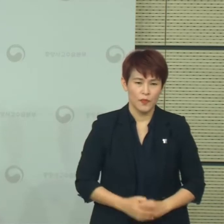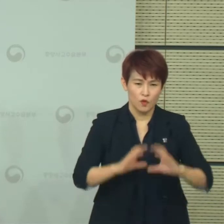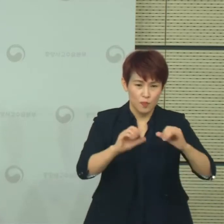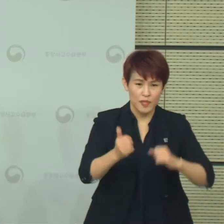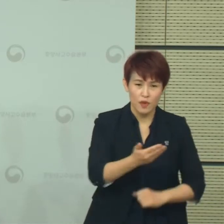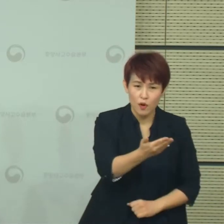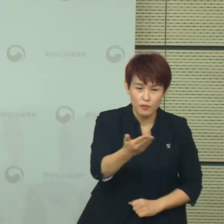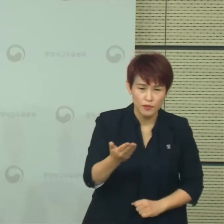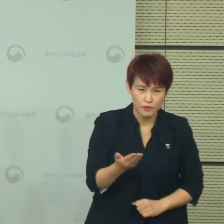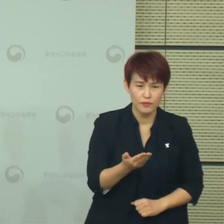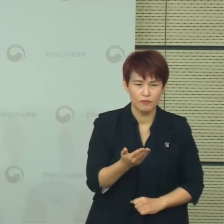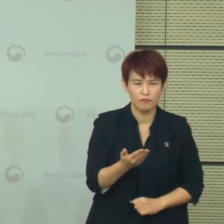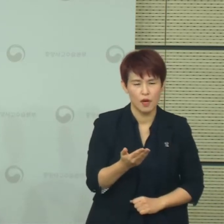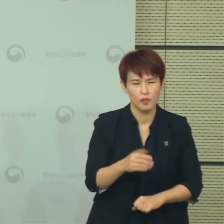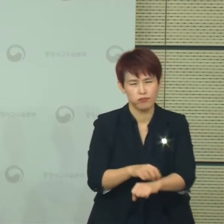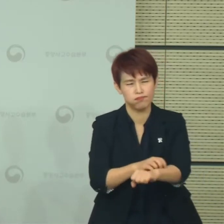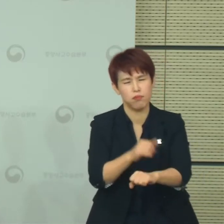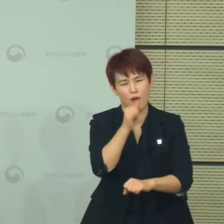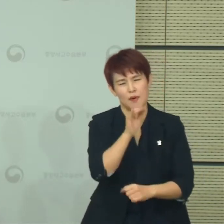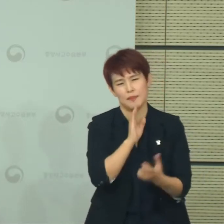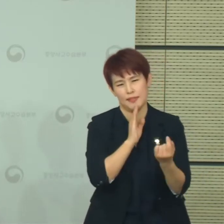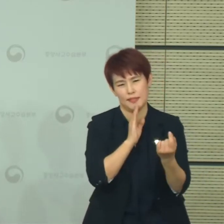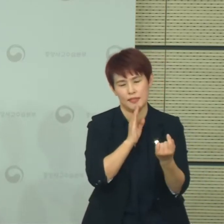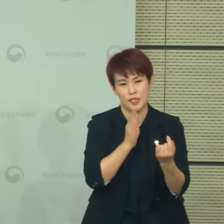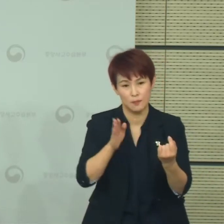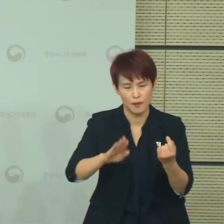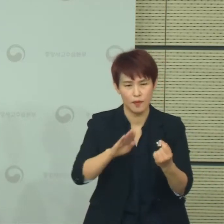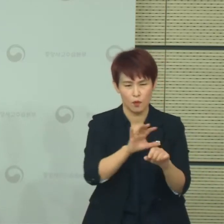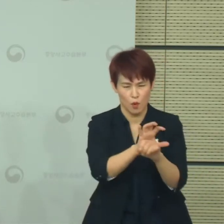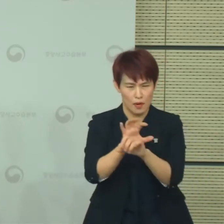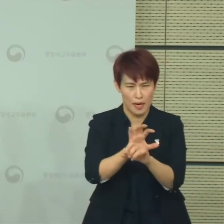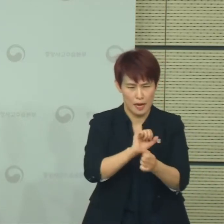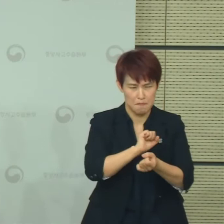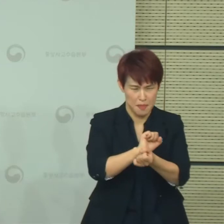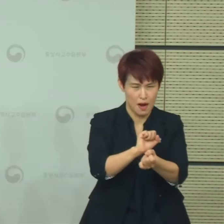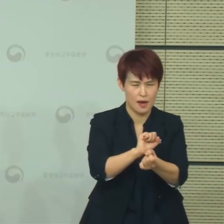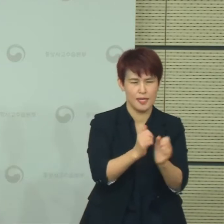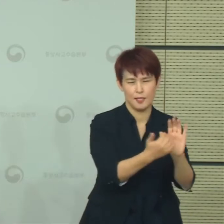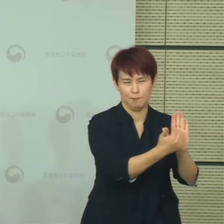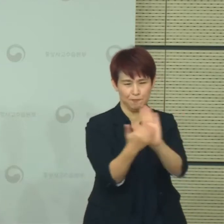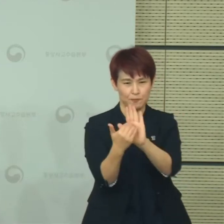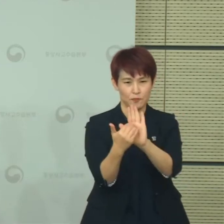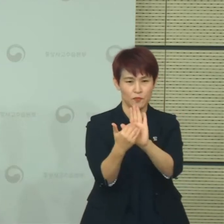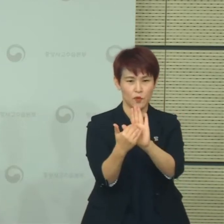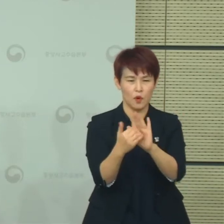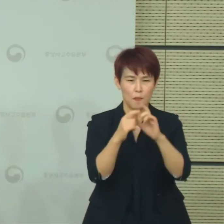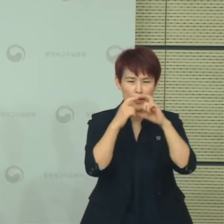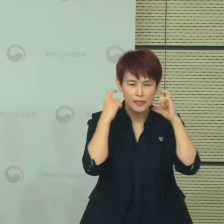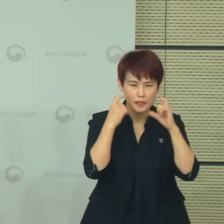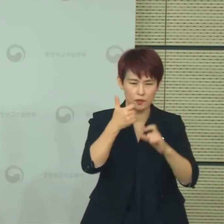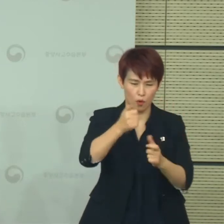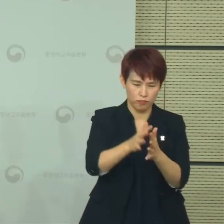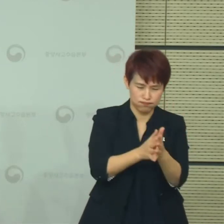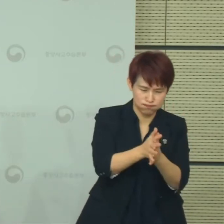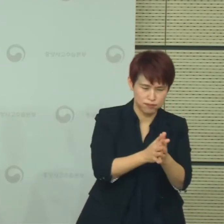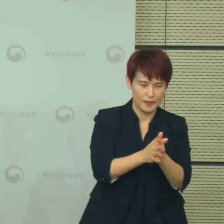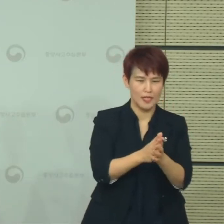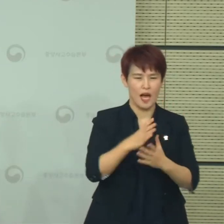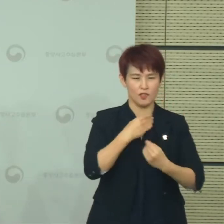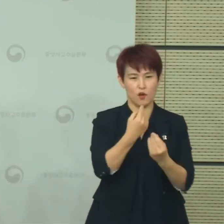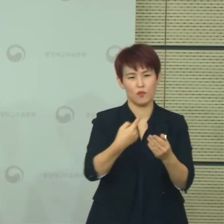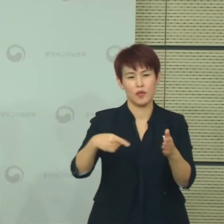국민 여러분들께서는 다소 불편하시더라도 코로나19 퇴치와 마스크 손소독제 수급 안정화를